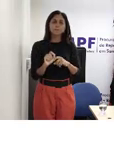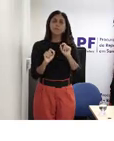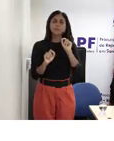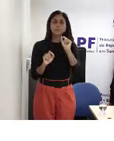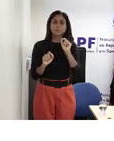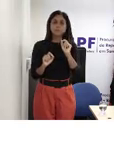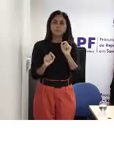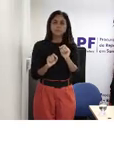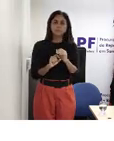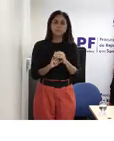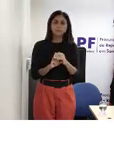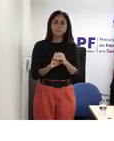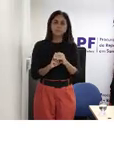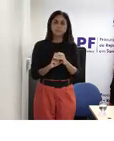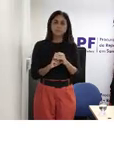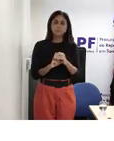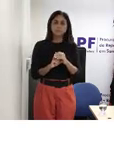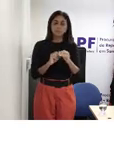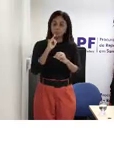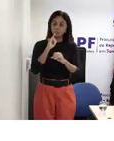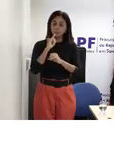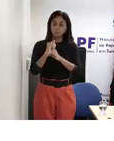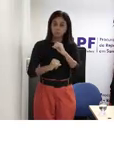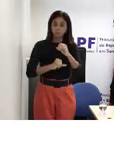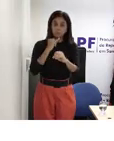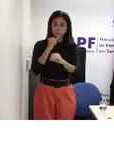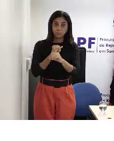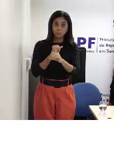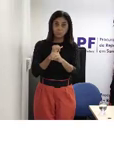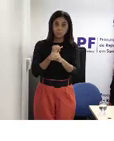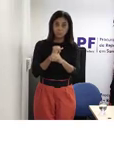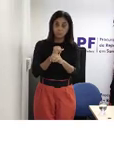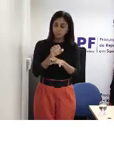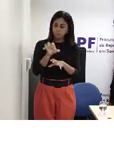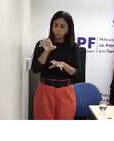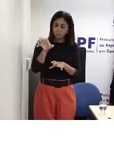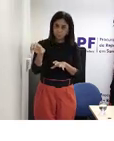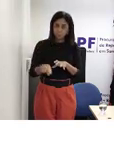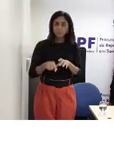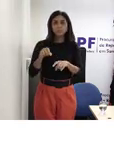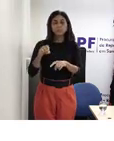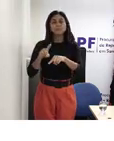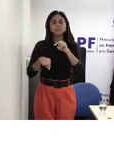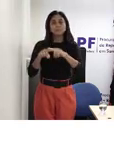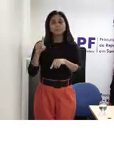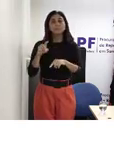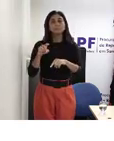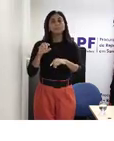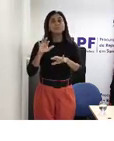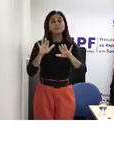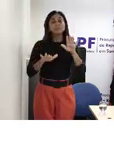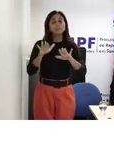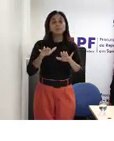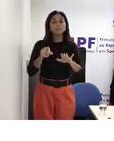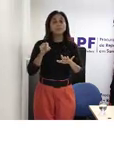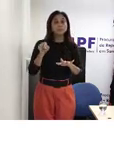através dos computadores é o crime de chantagem sexual online no qual os